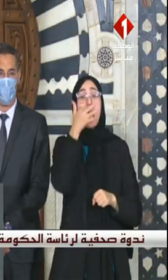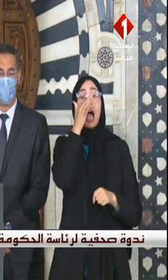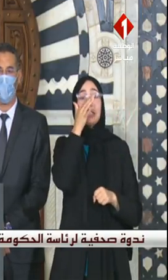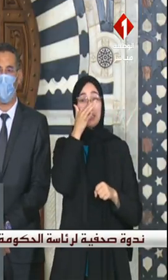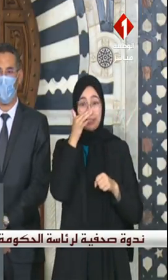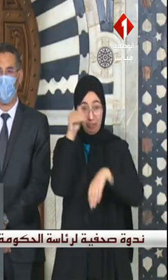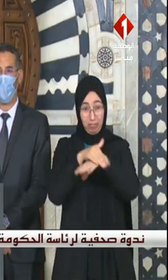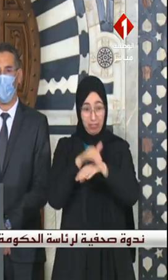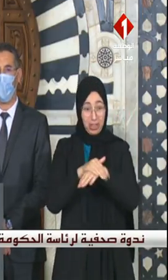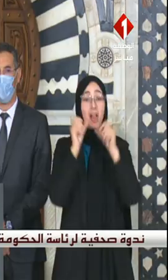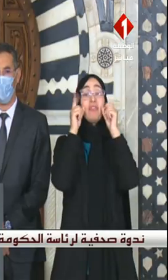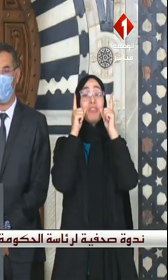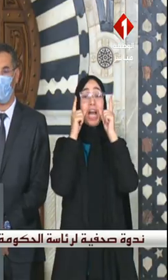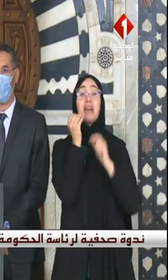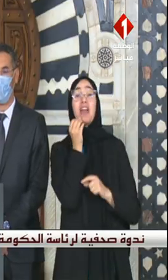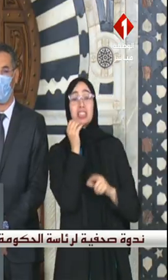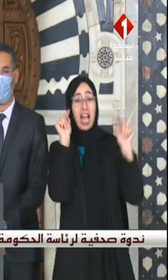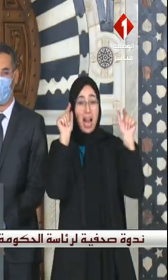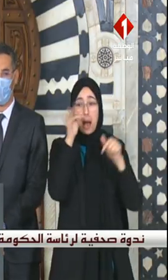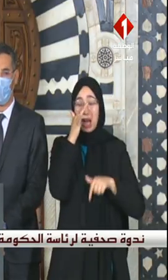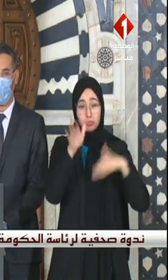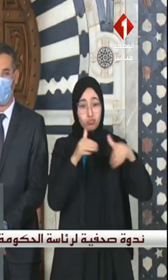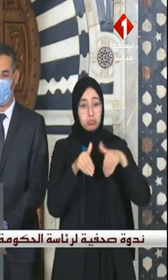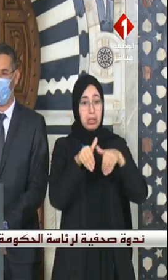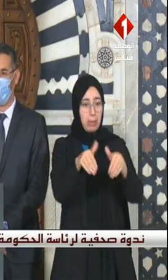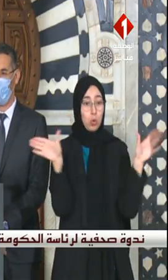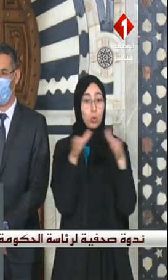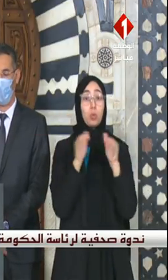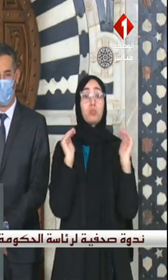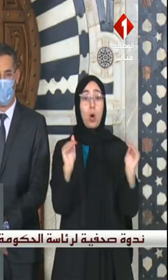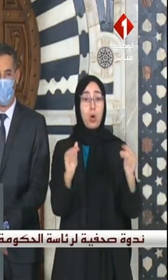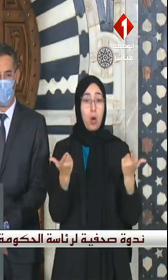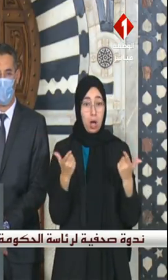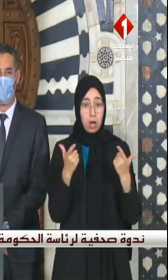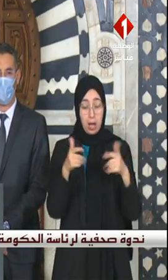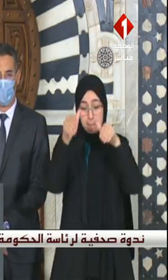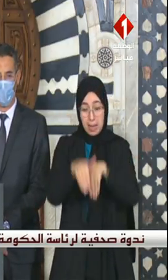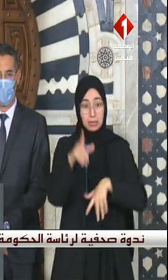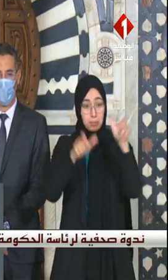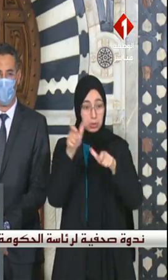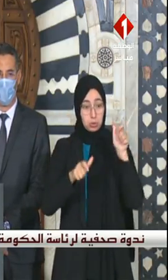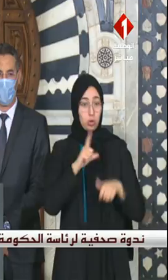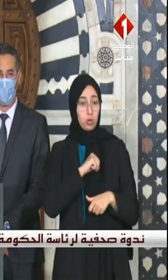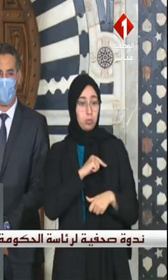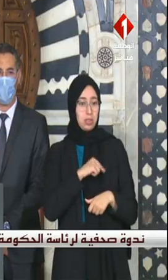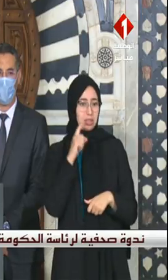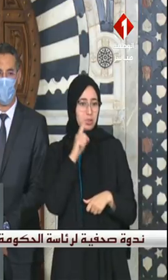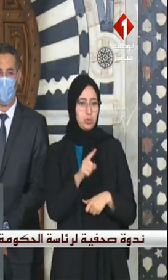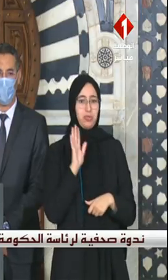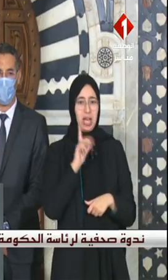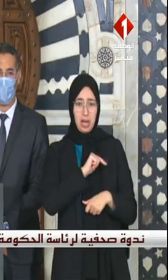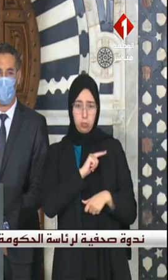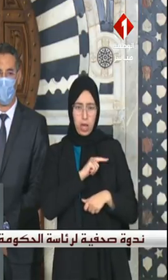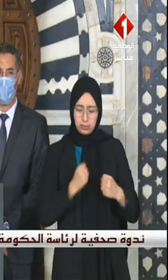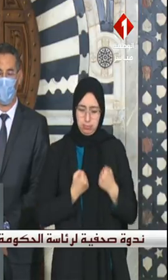فيهم في الليل ولو يعملوا فيهم في العشية معناها اللمات هي في الجنايز يتعداوا عليهم أعوان الأمن، لهنا ما نشككش أنا في